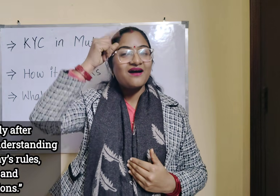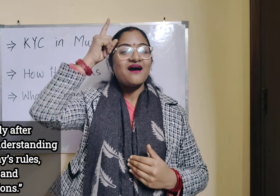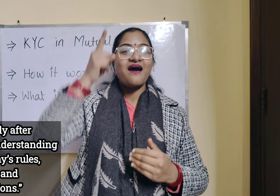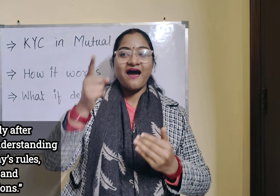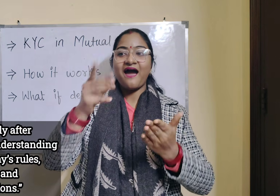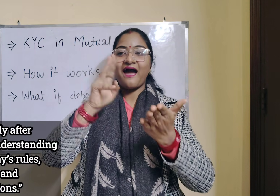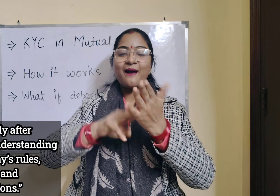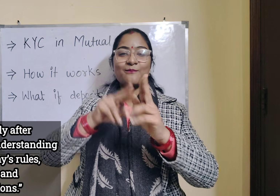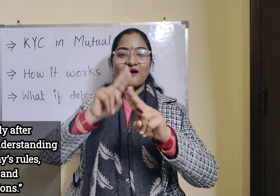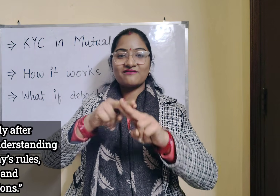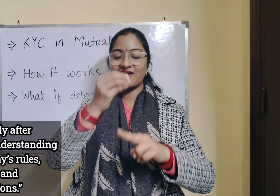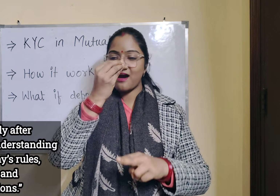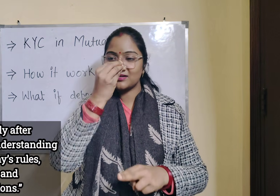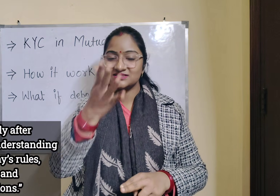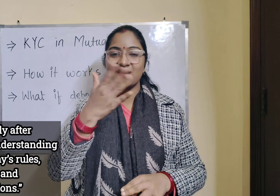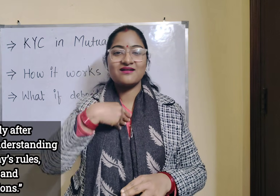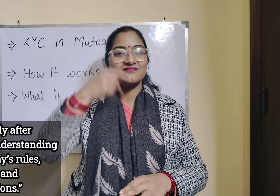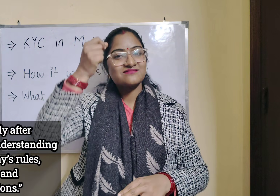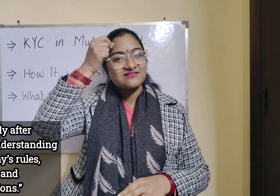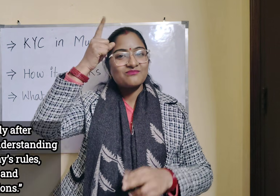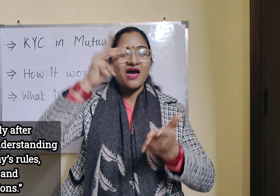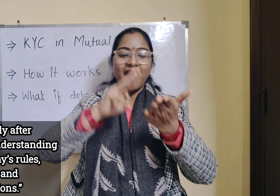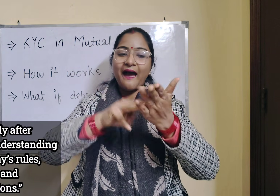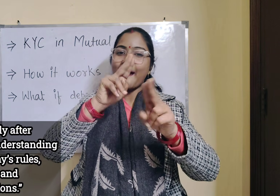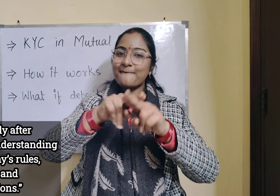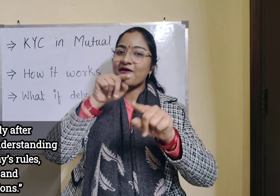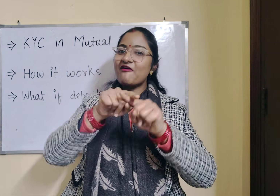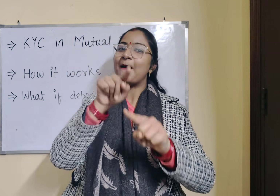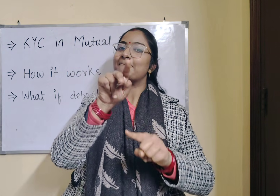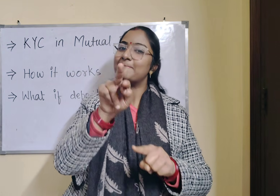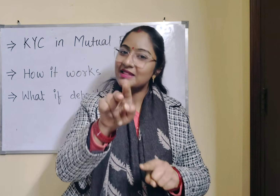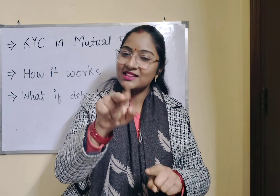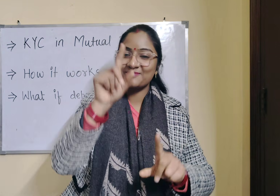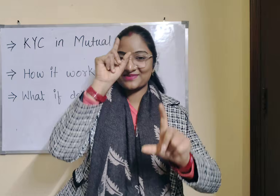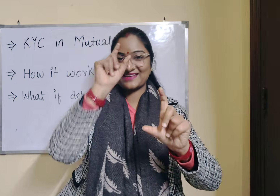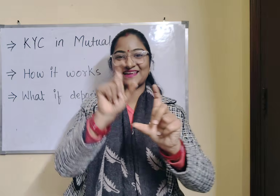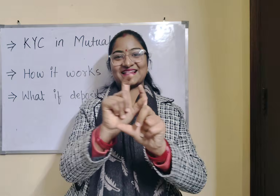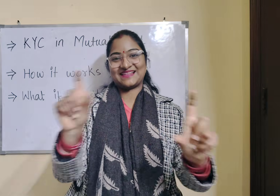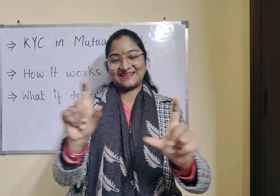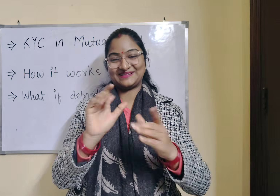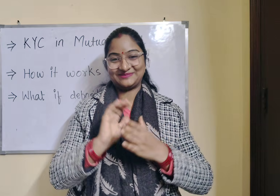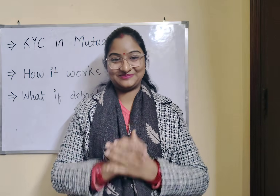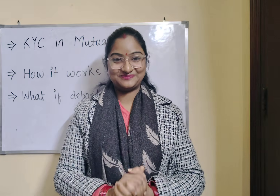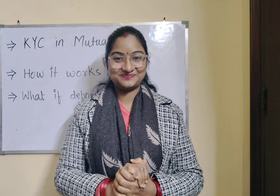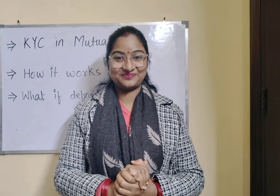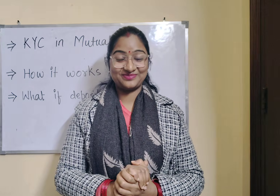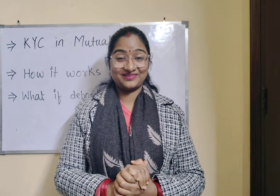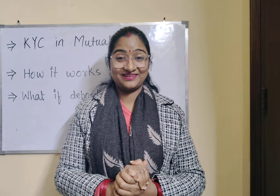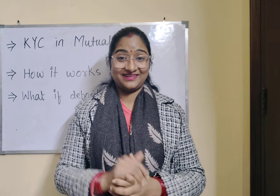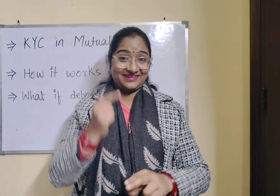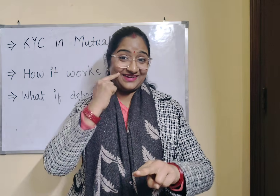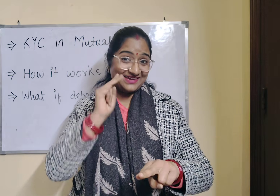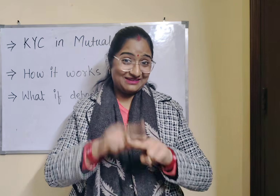है। उम्मीद करती हूँ आपको म्यूचुअल फंड के बारे में समझ में आया, इसका मतलब आपको क्लियर हुआ।